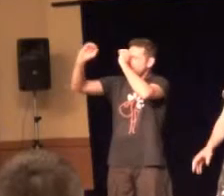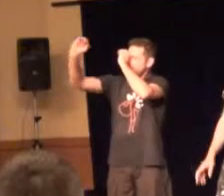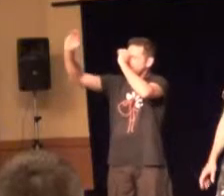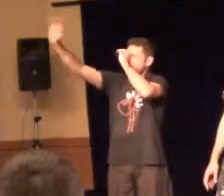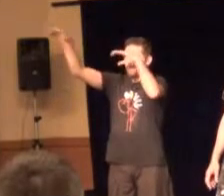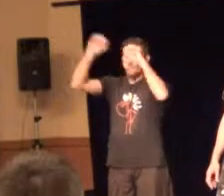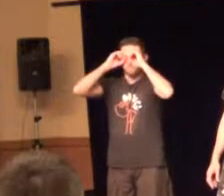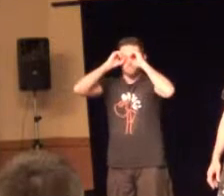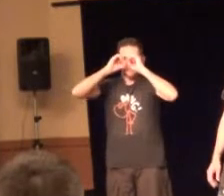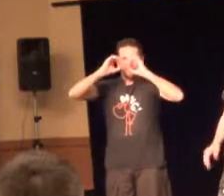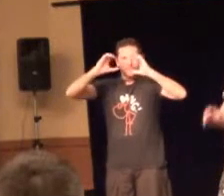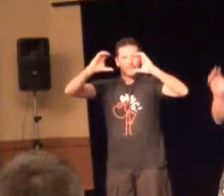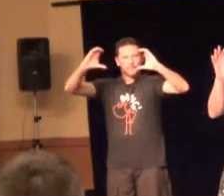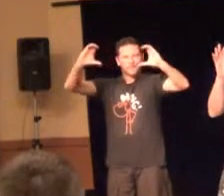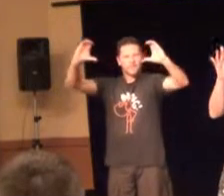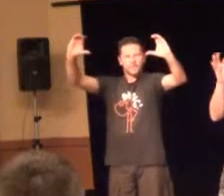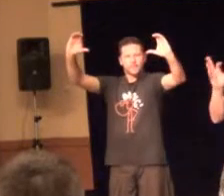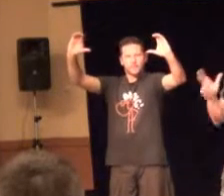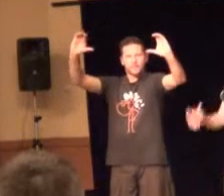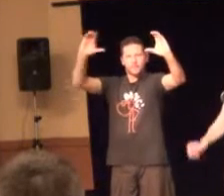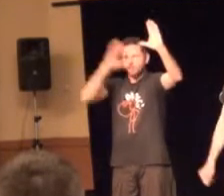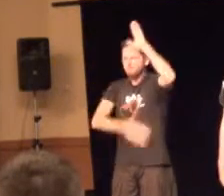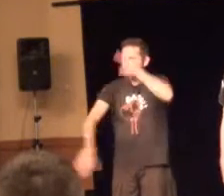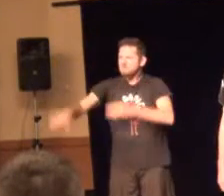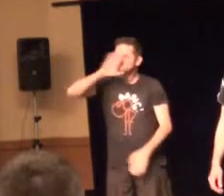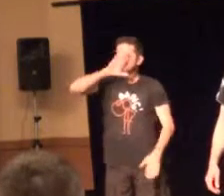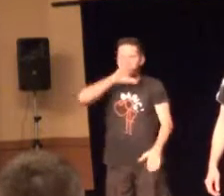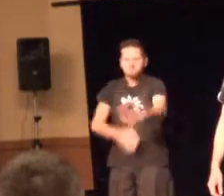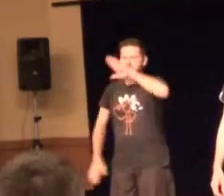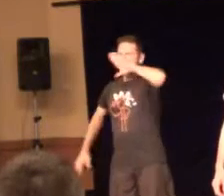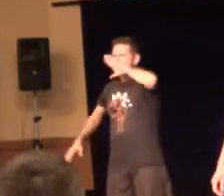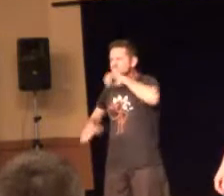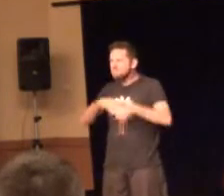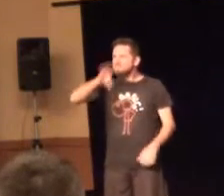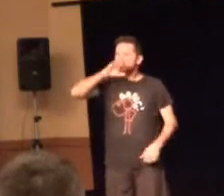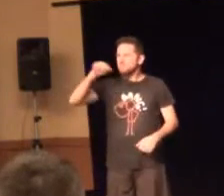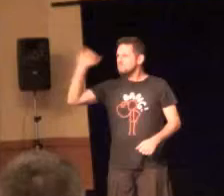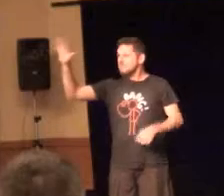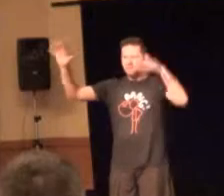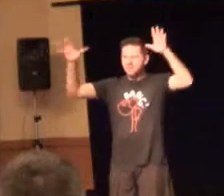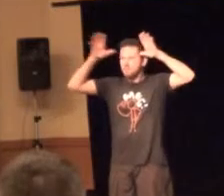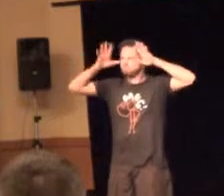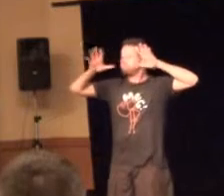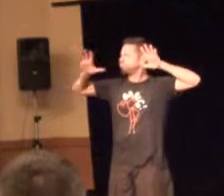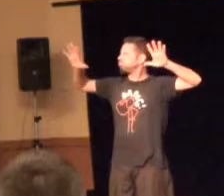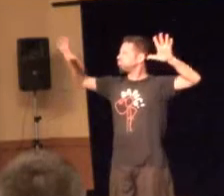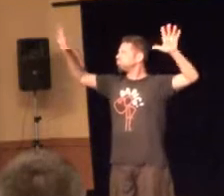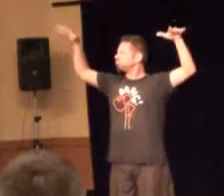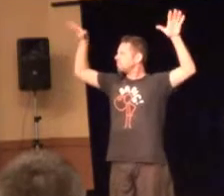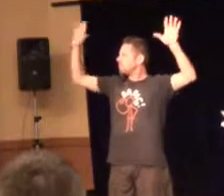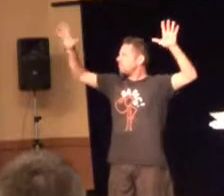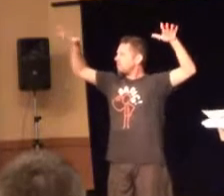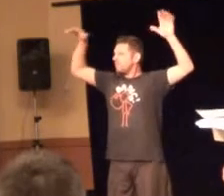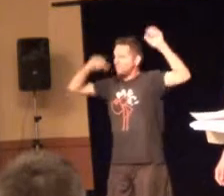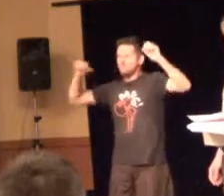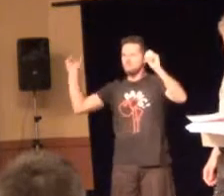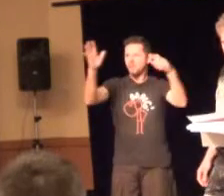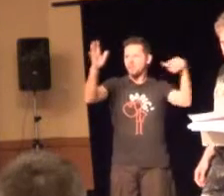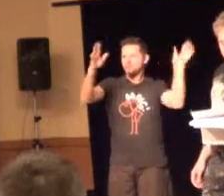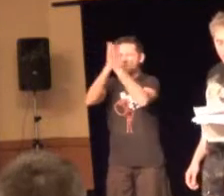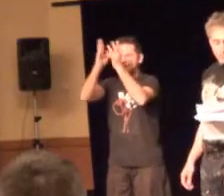jumelles. Des pieds de nez, des bois de serre. Des claquements, des mots, des